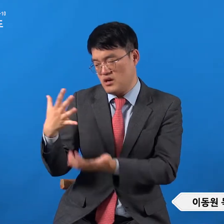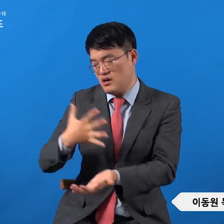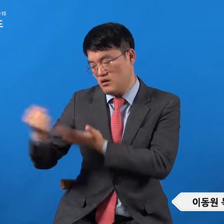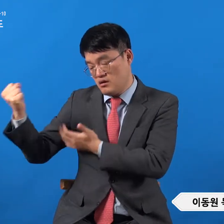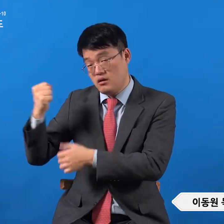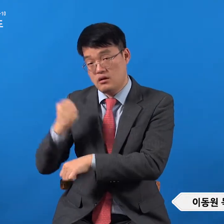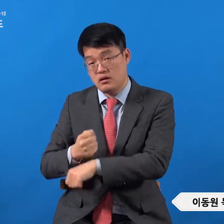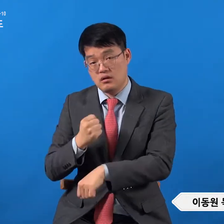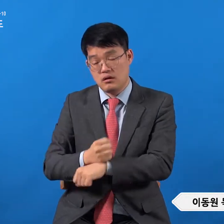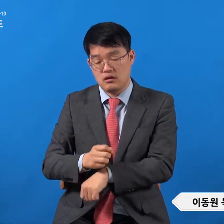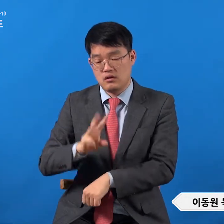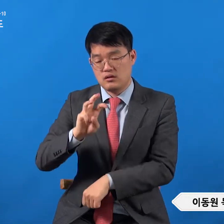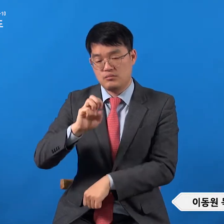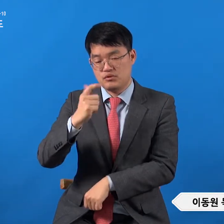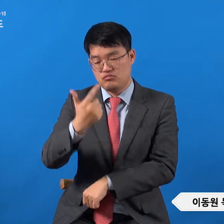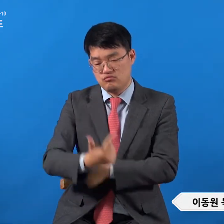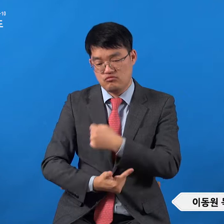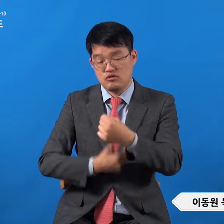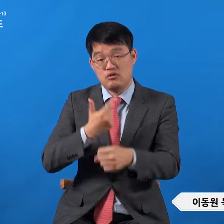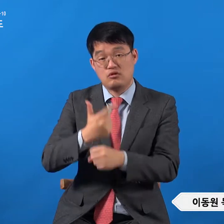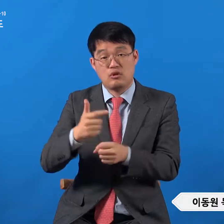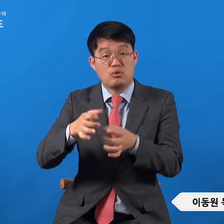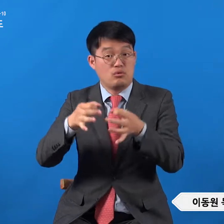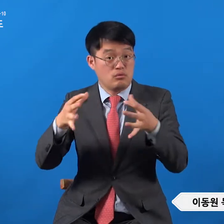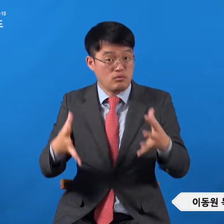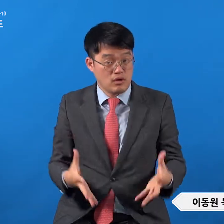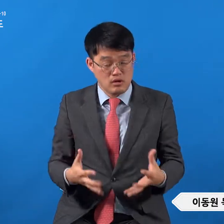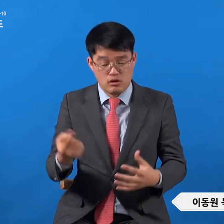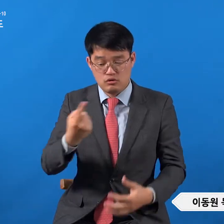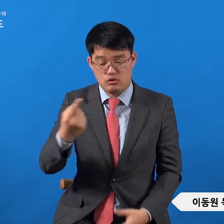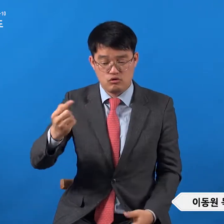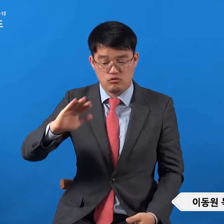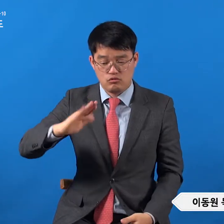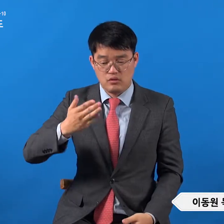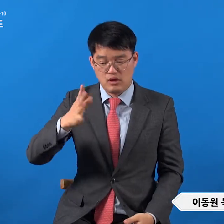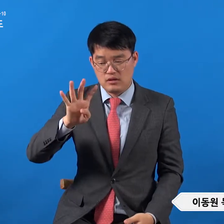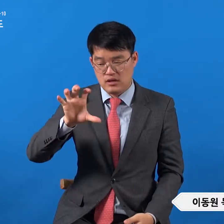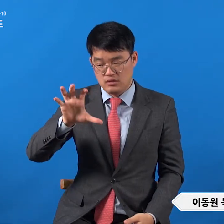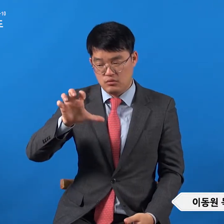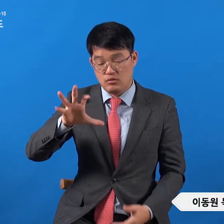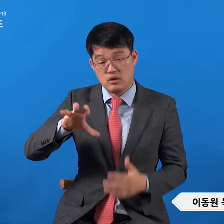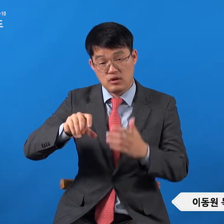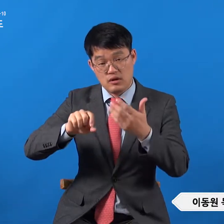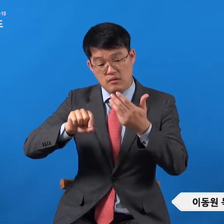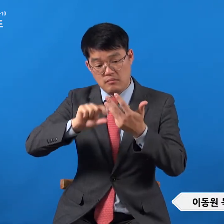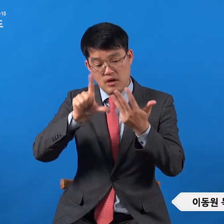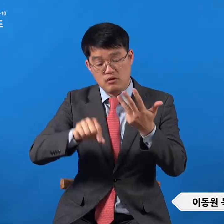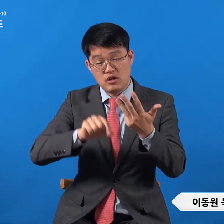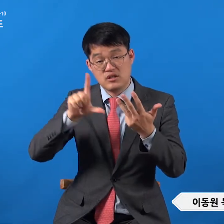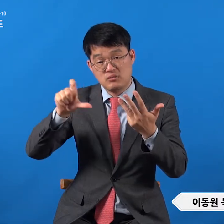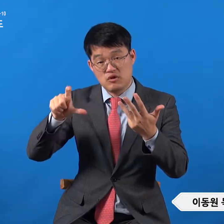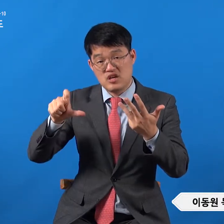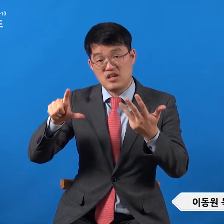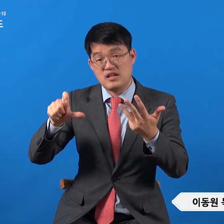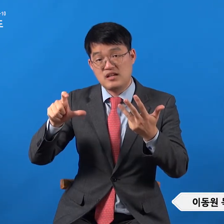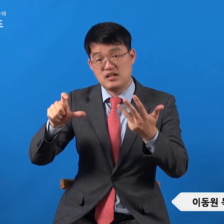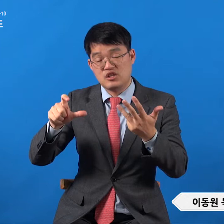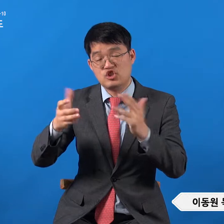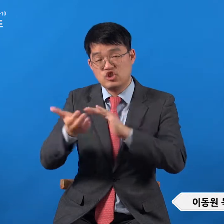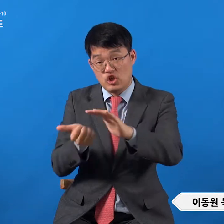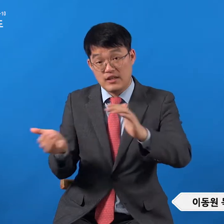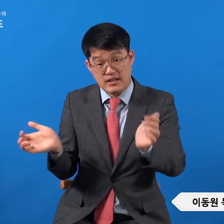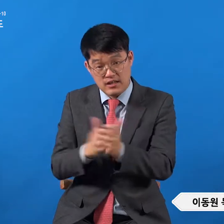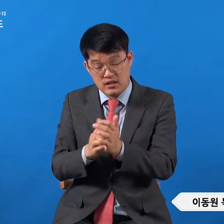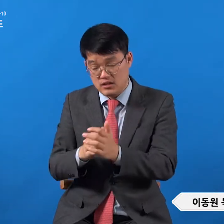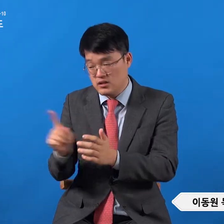동안 1945년 8월 해방의 그날이 되기까지 조선 총독부에 의해서